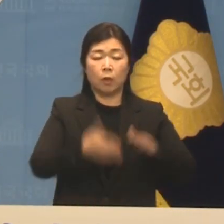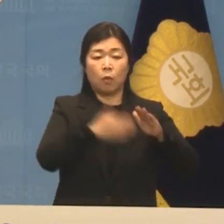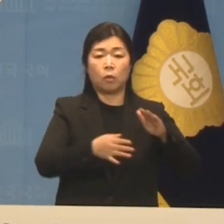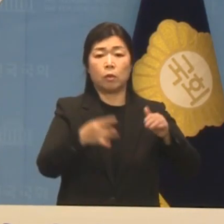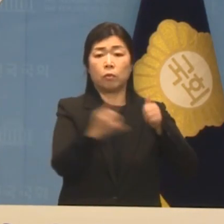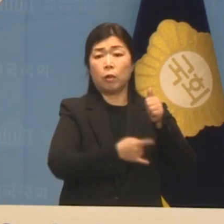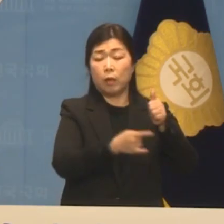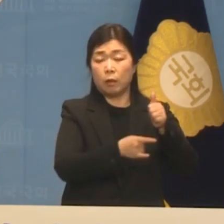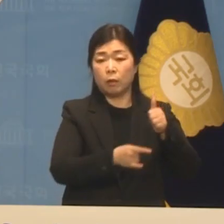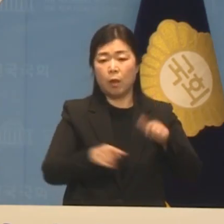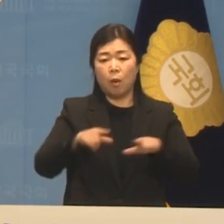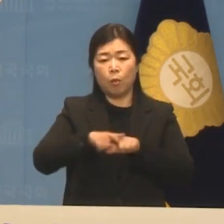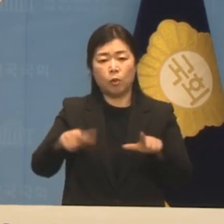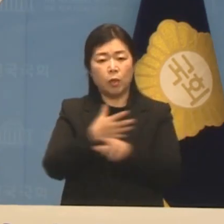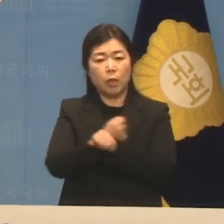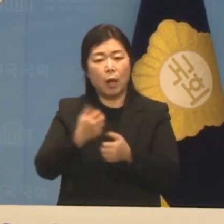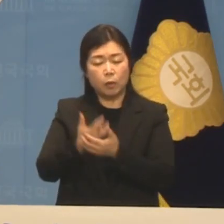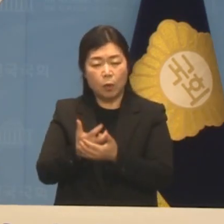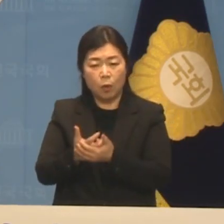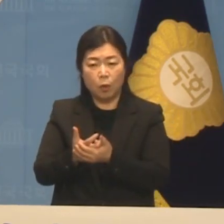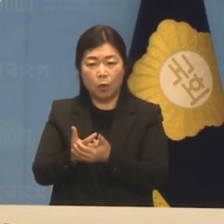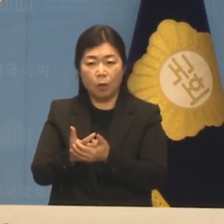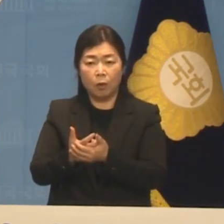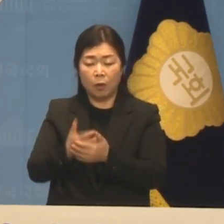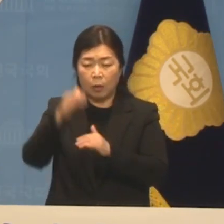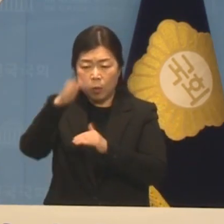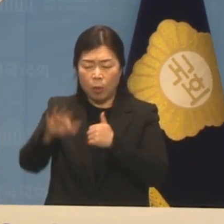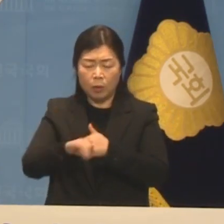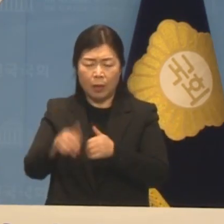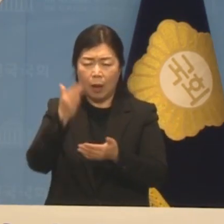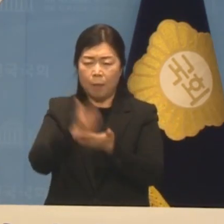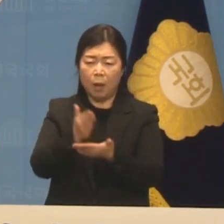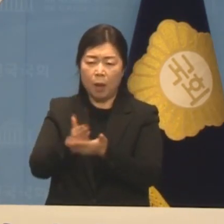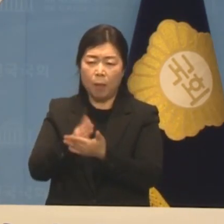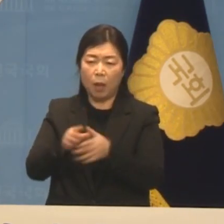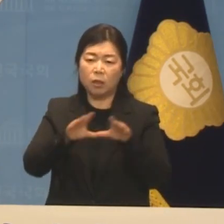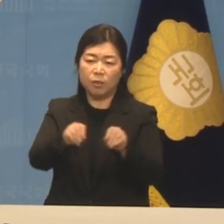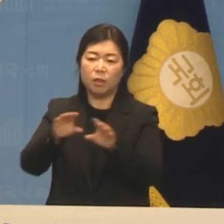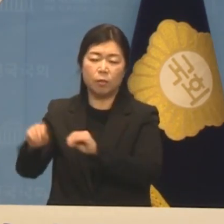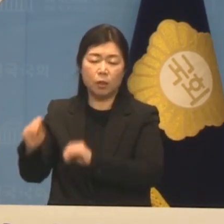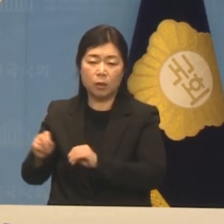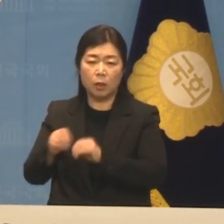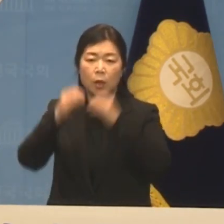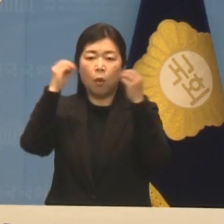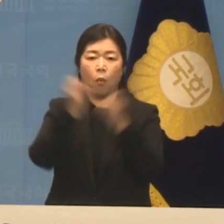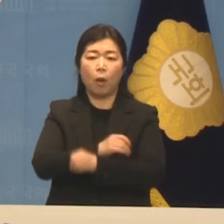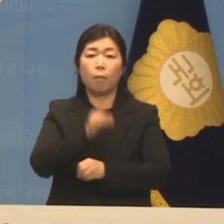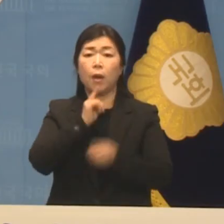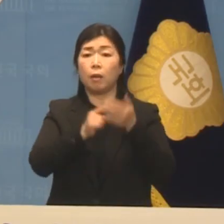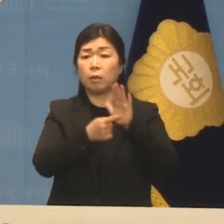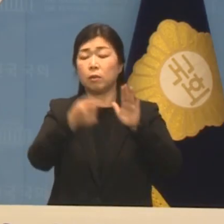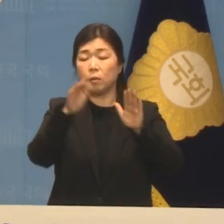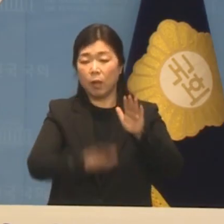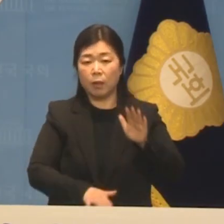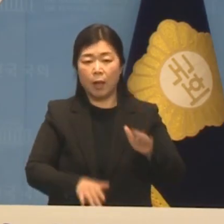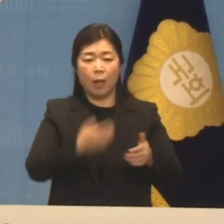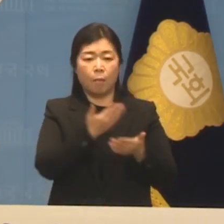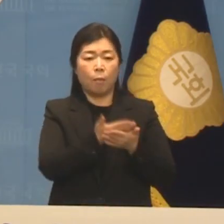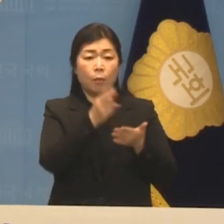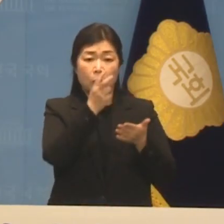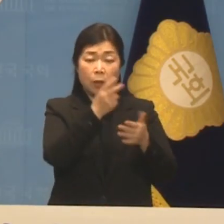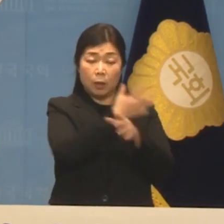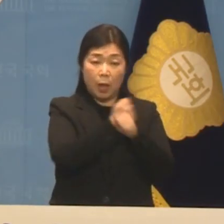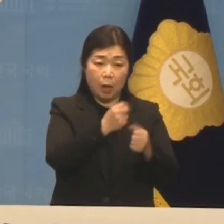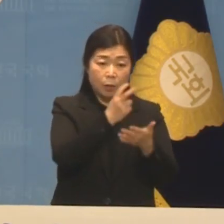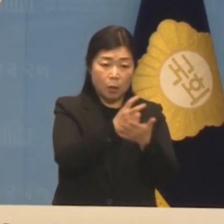제외한 별도의 계약 내용 모두를 금지하는 것으로 오해하고 있으나 개정안은 표준계약서의 효력에 우선하는